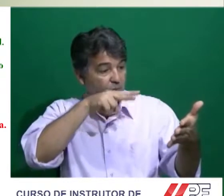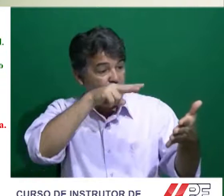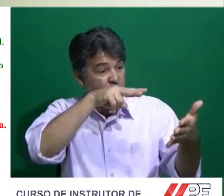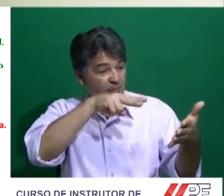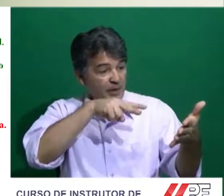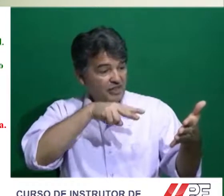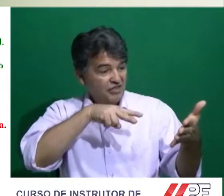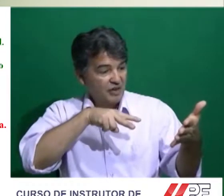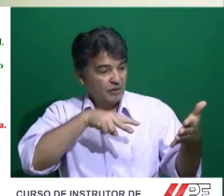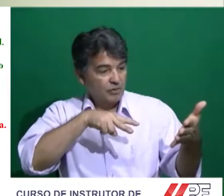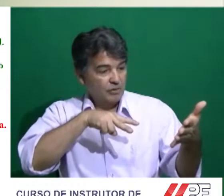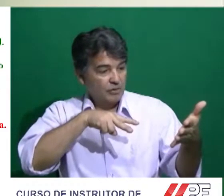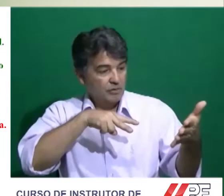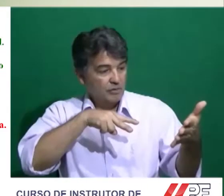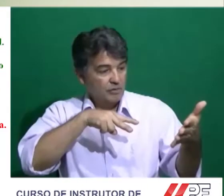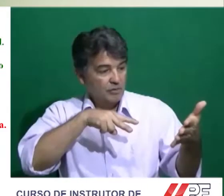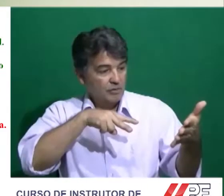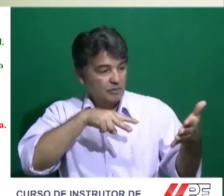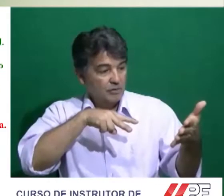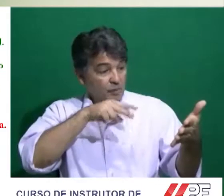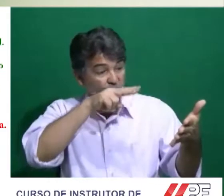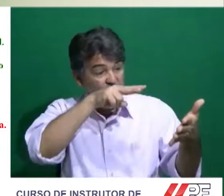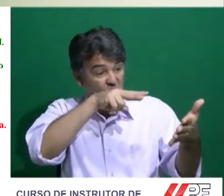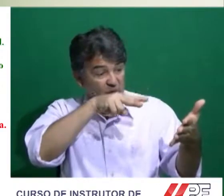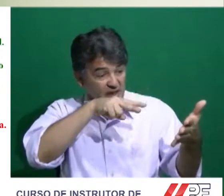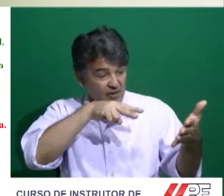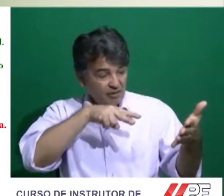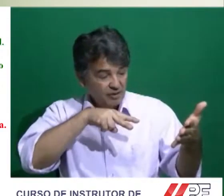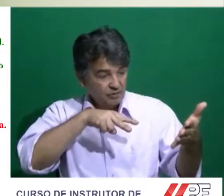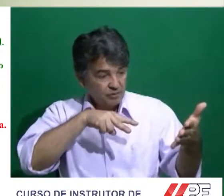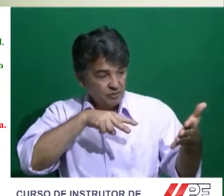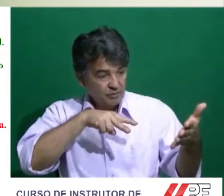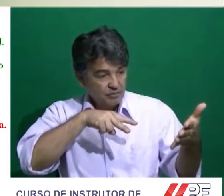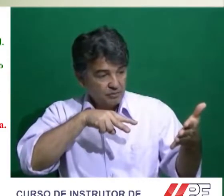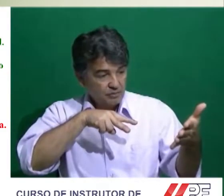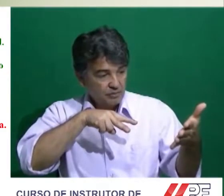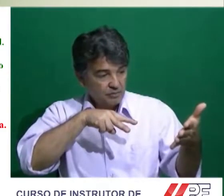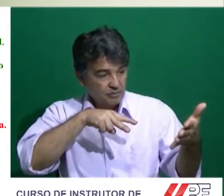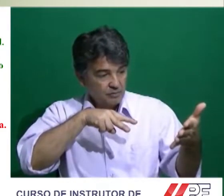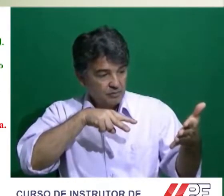Posso estar apenas vendo. Posso estar observando.